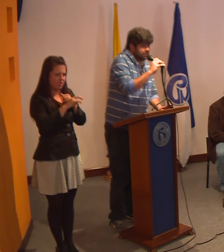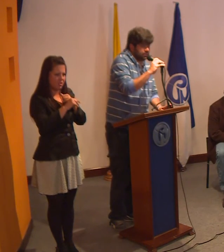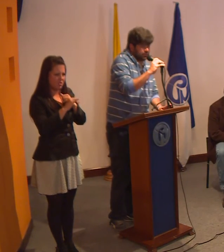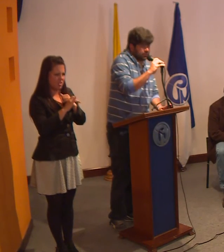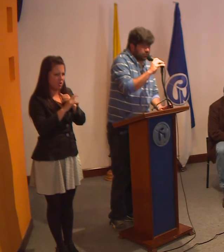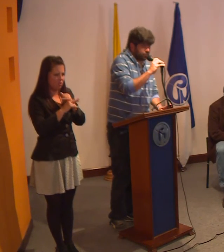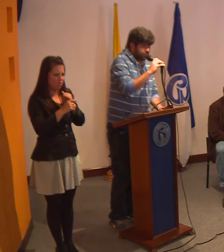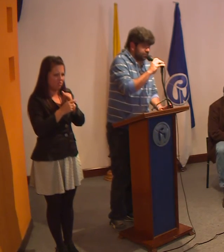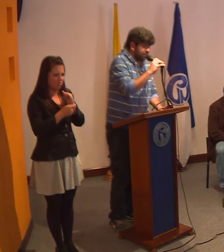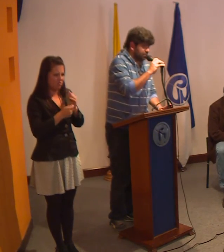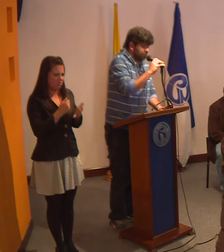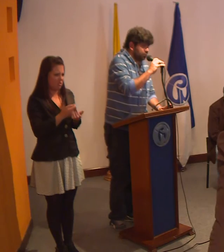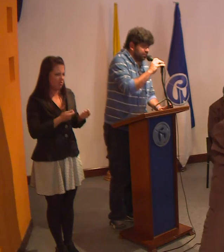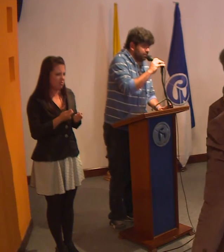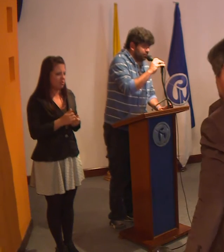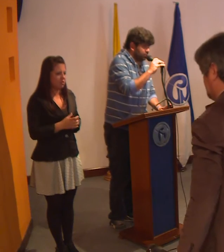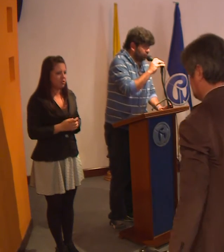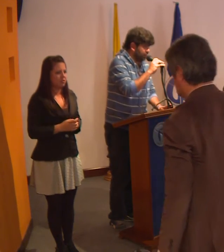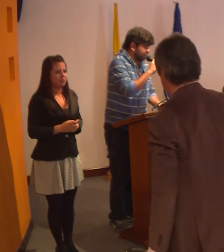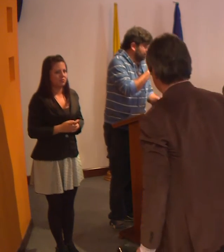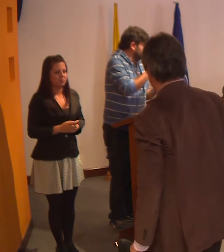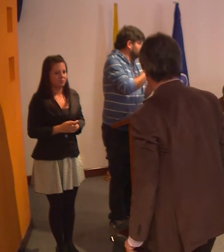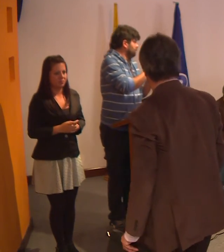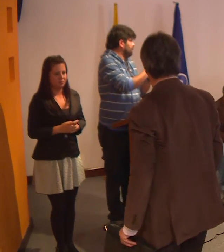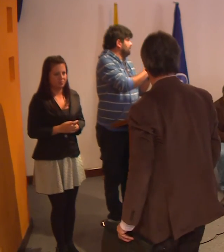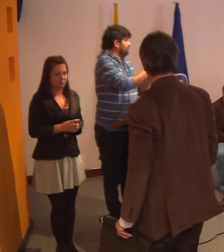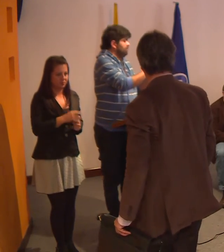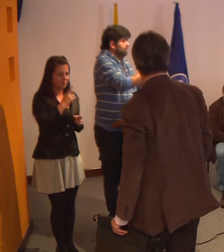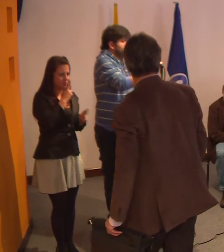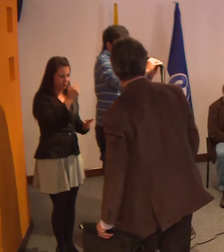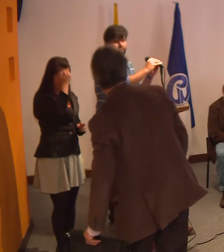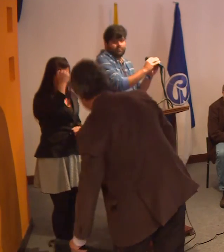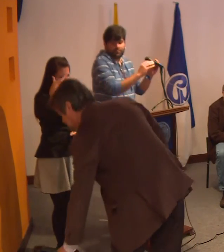escucharemos las respuestas a las preguntas del profesor Renan.